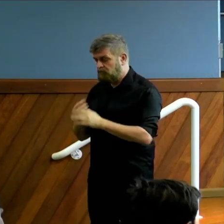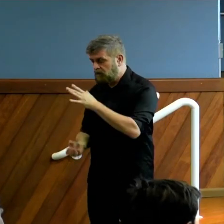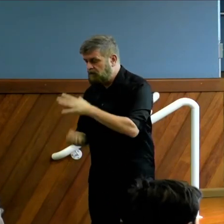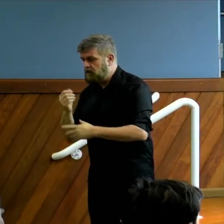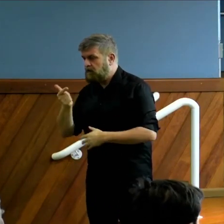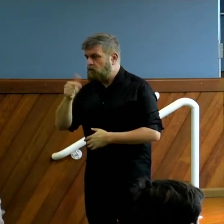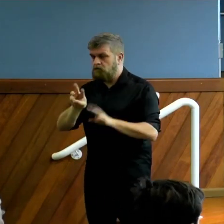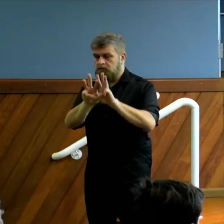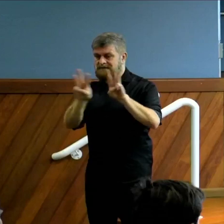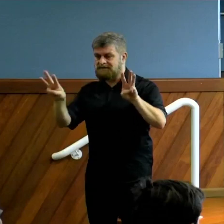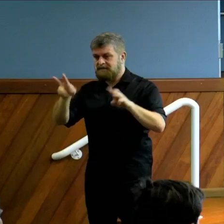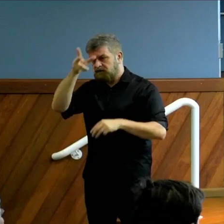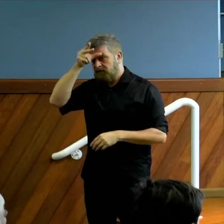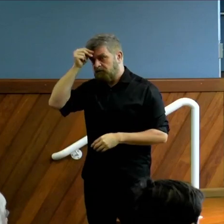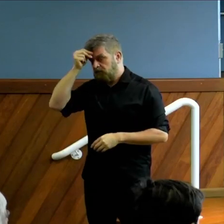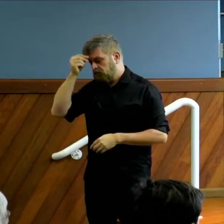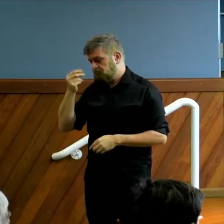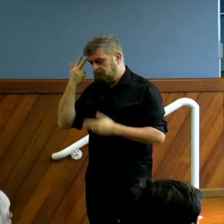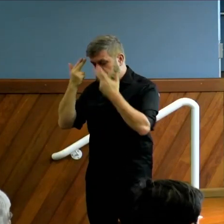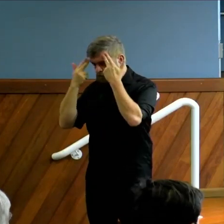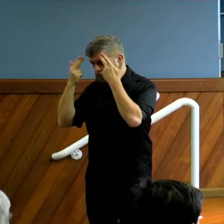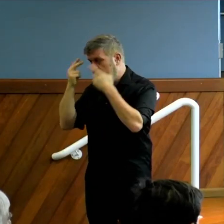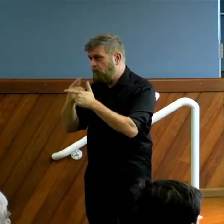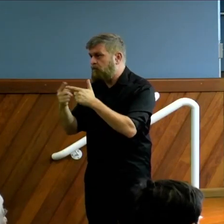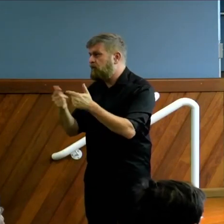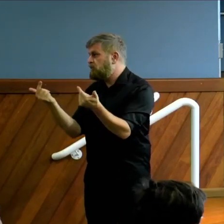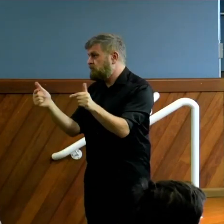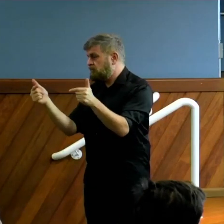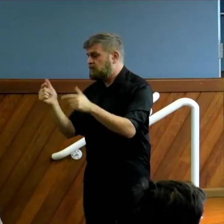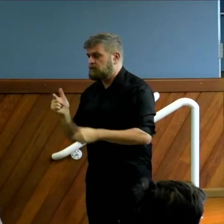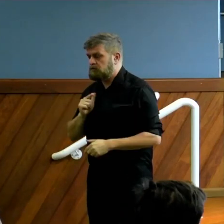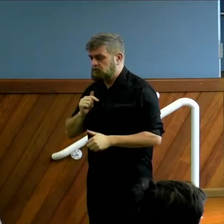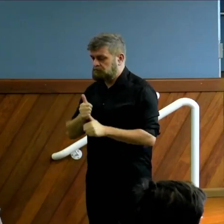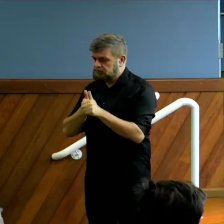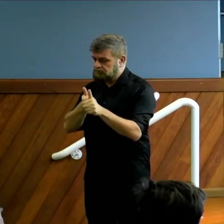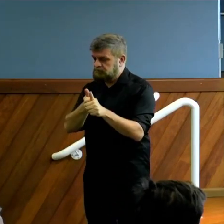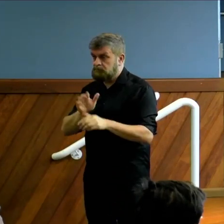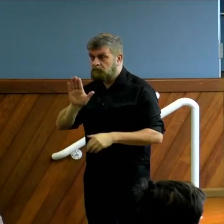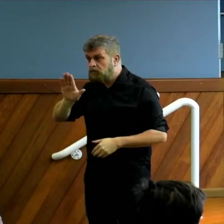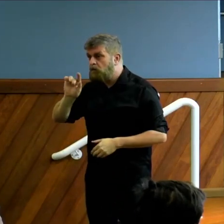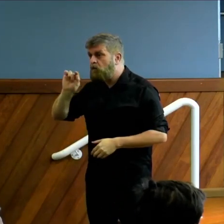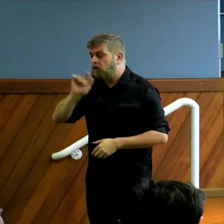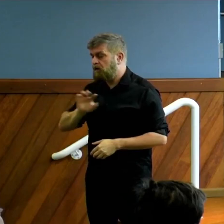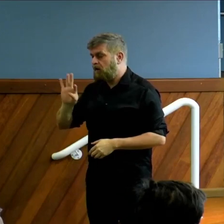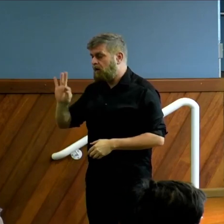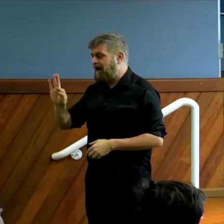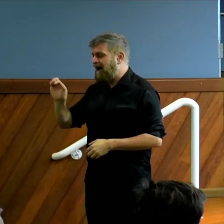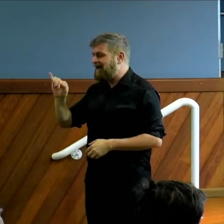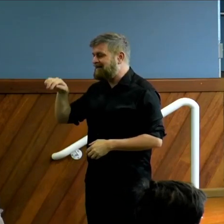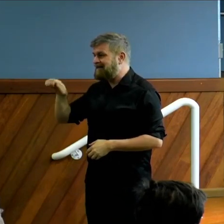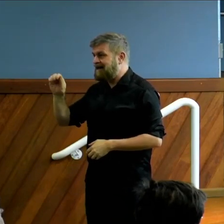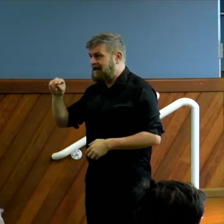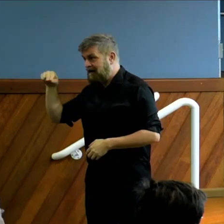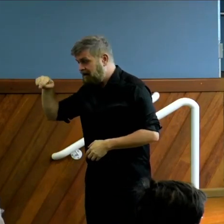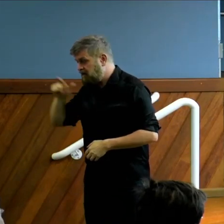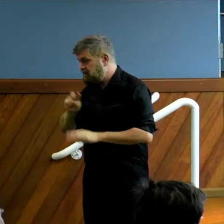outro site para a prefeitura. Até aí tudo bem, não vejo nenhum problema, né? Estava direcionado e tal. Só que o Tainacan, ele estava